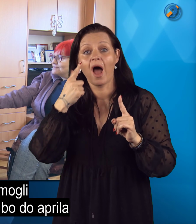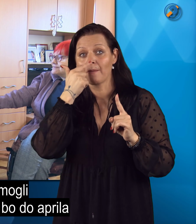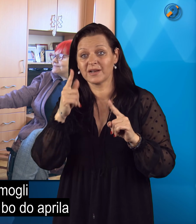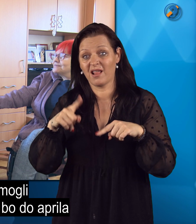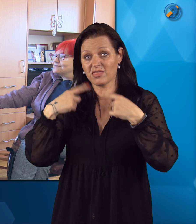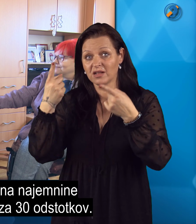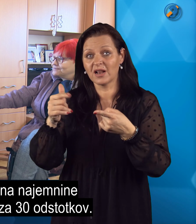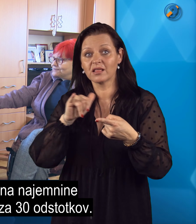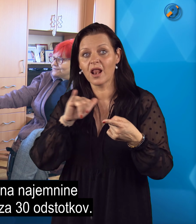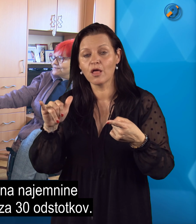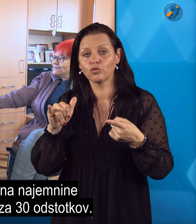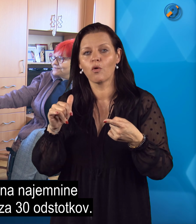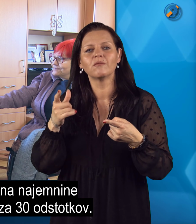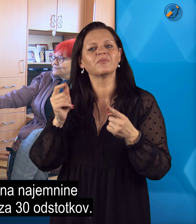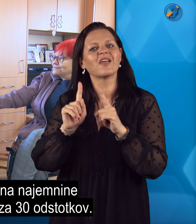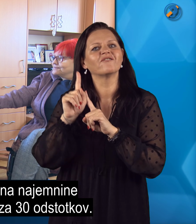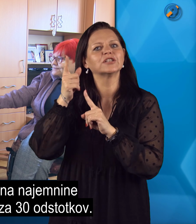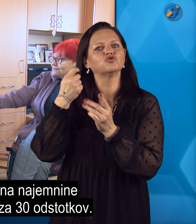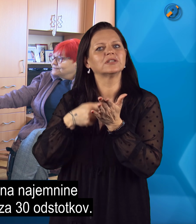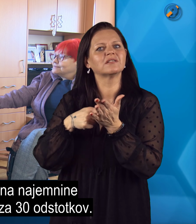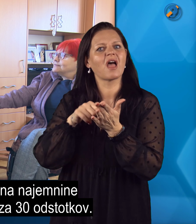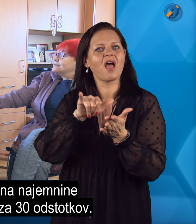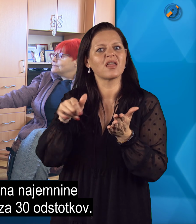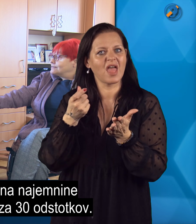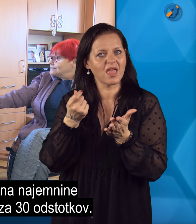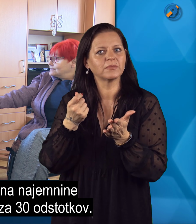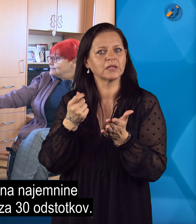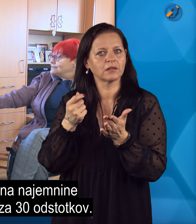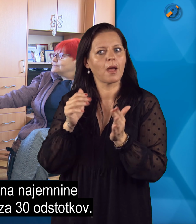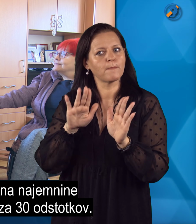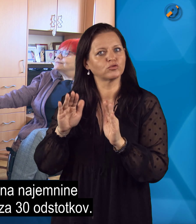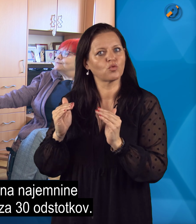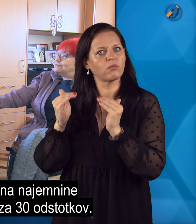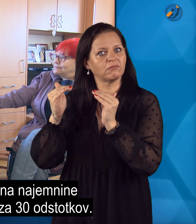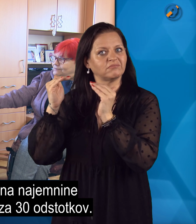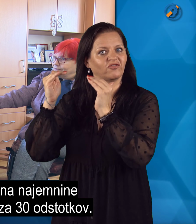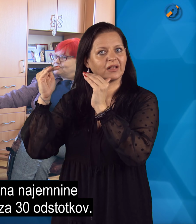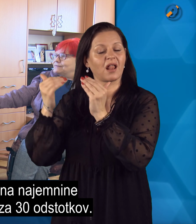višina najemnine postopoma dvignila za 30%.